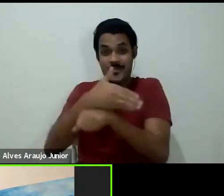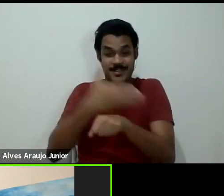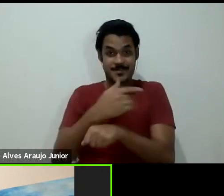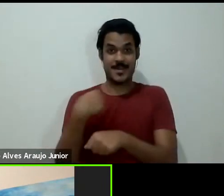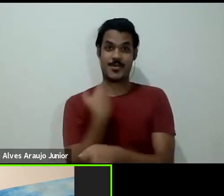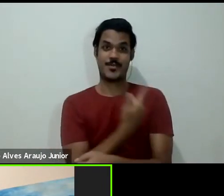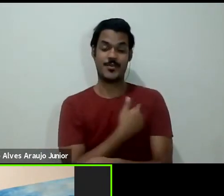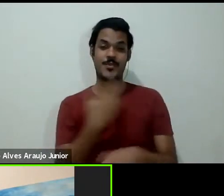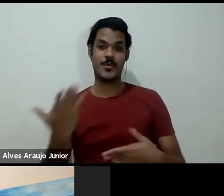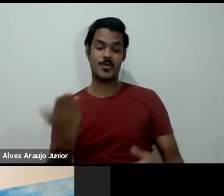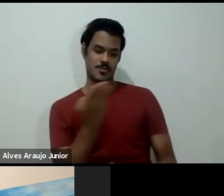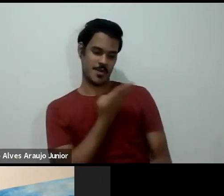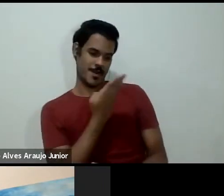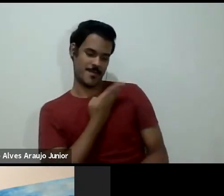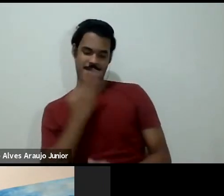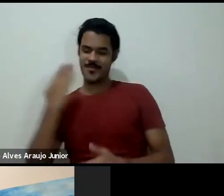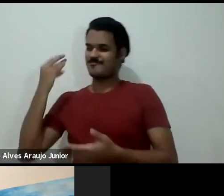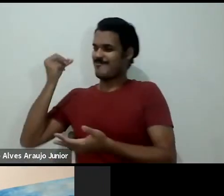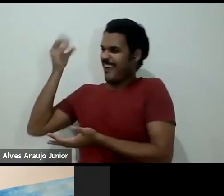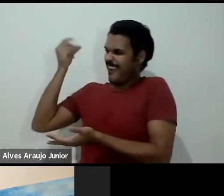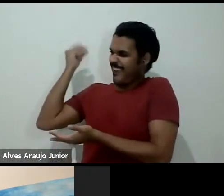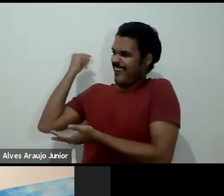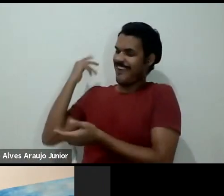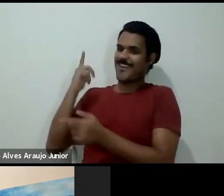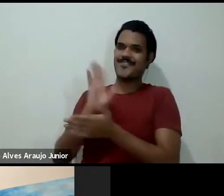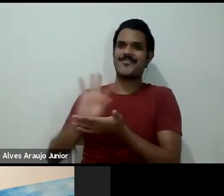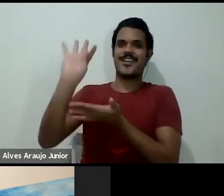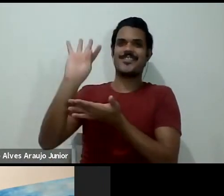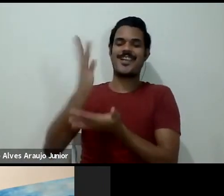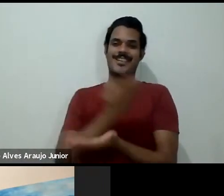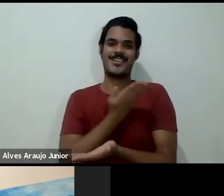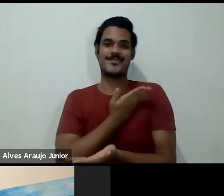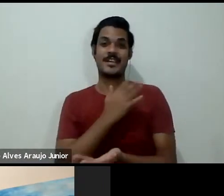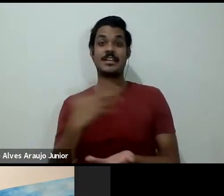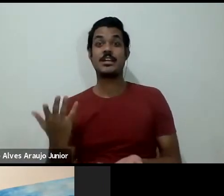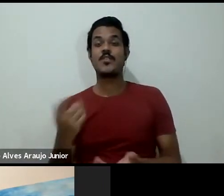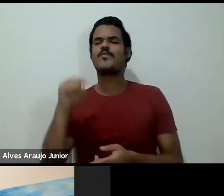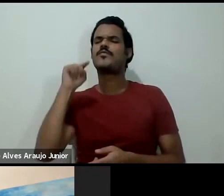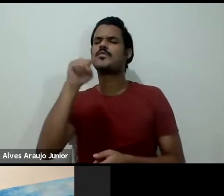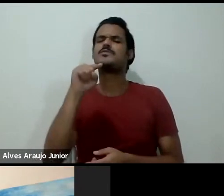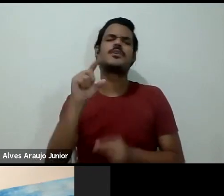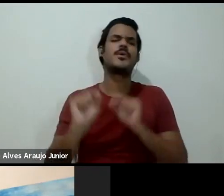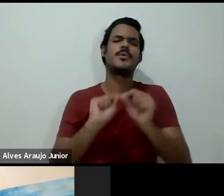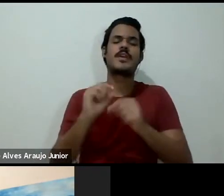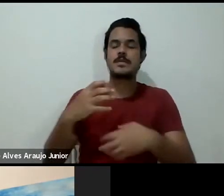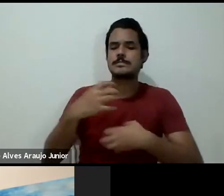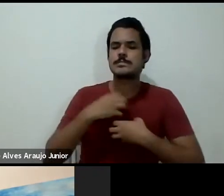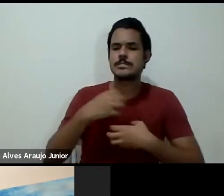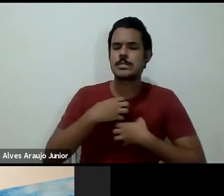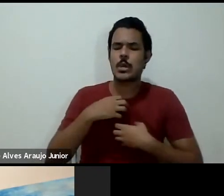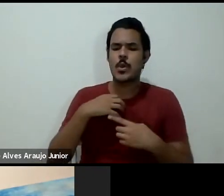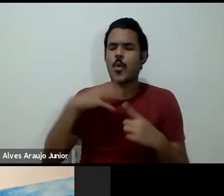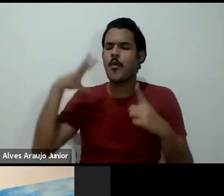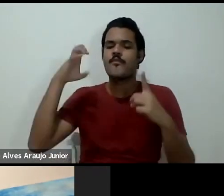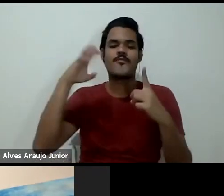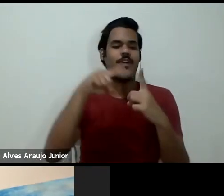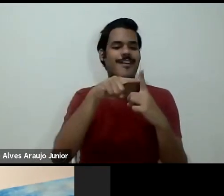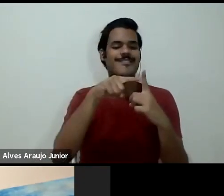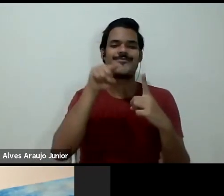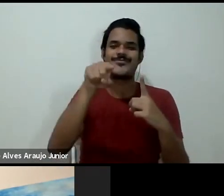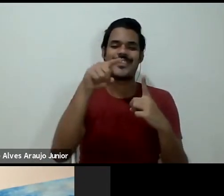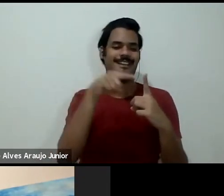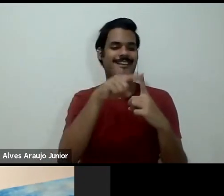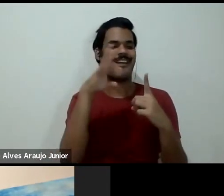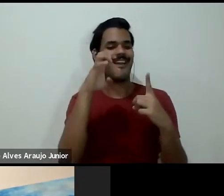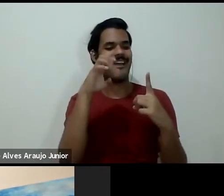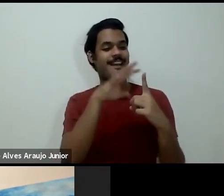de universidade, e você foi uma pessoa que me influenciou muito para continuar com a